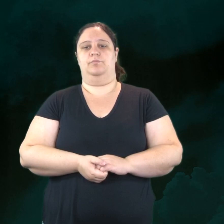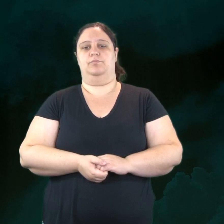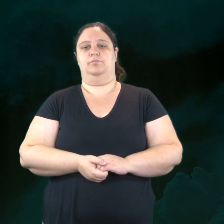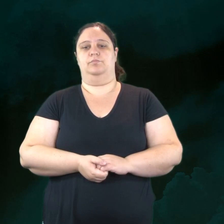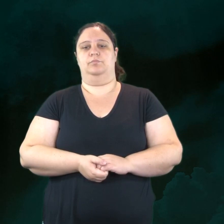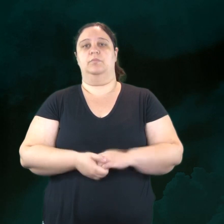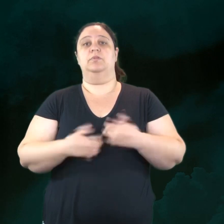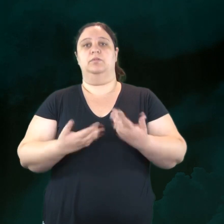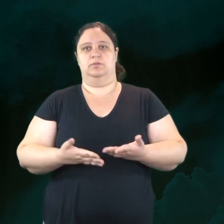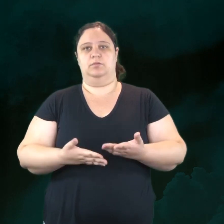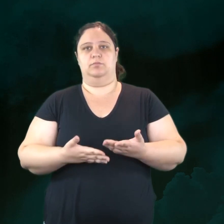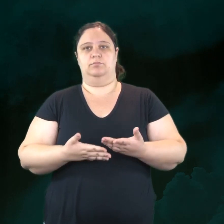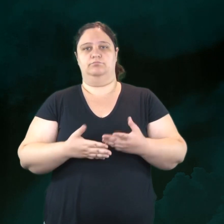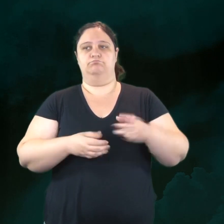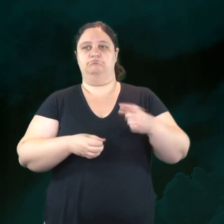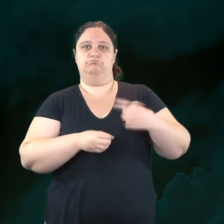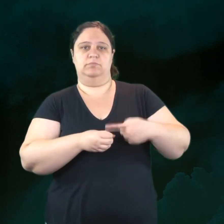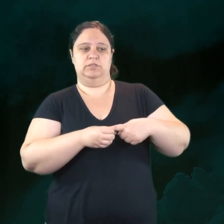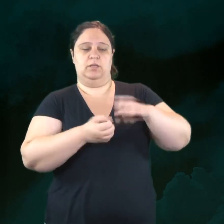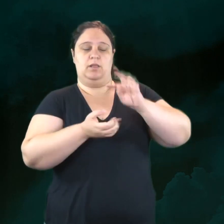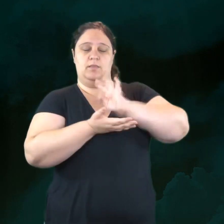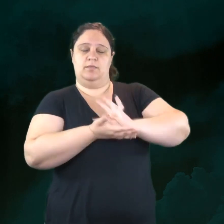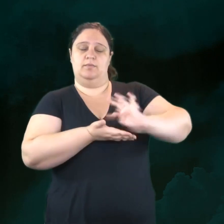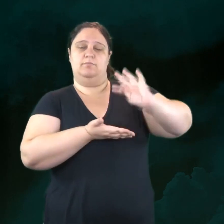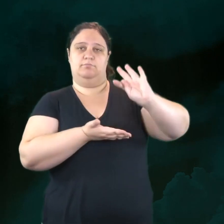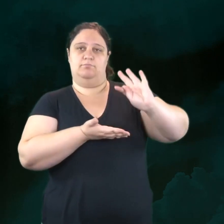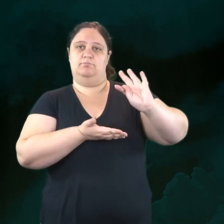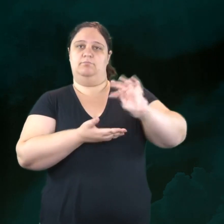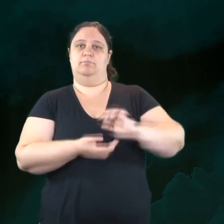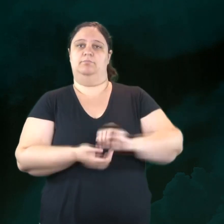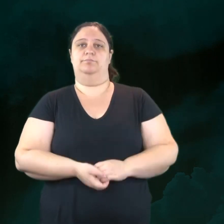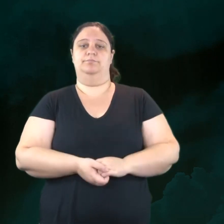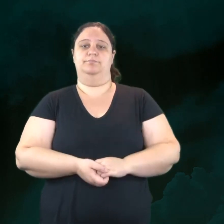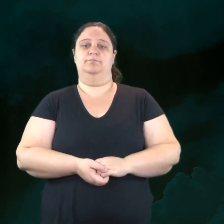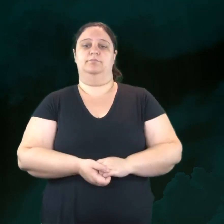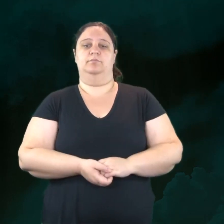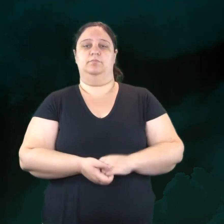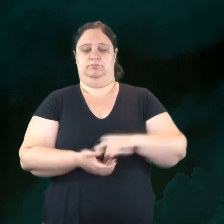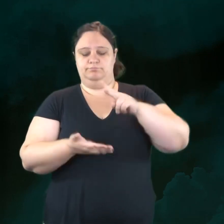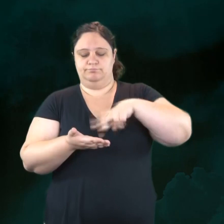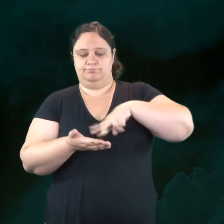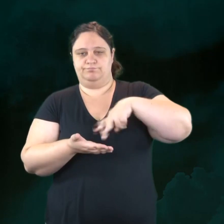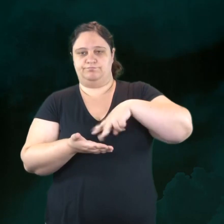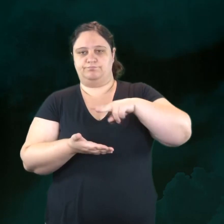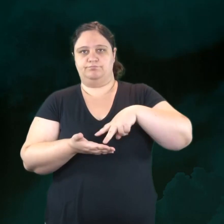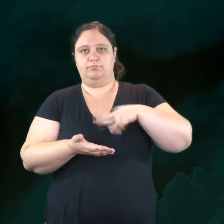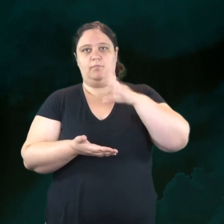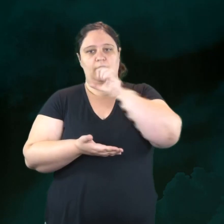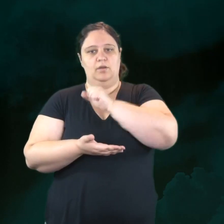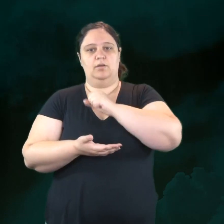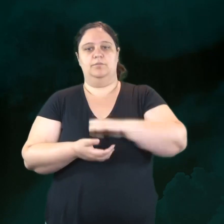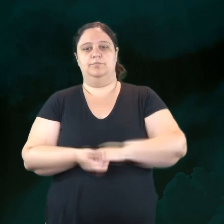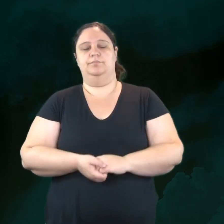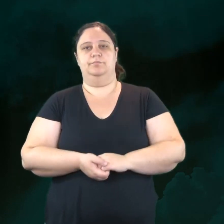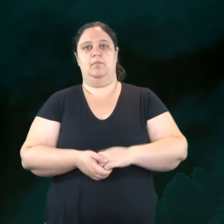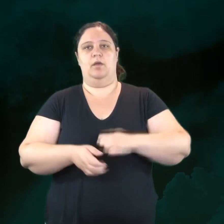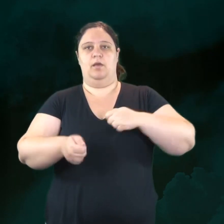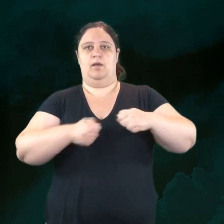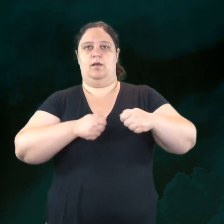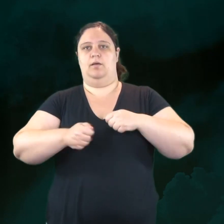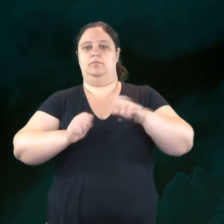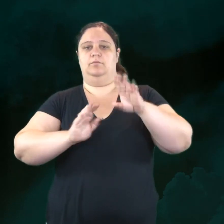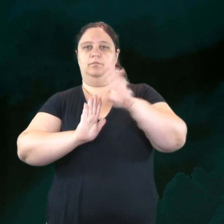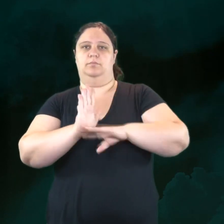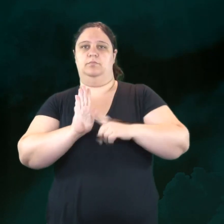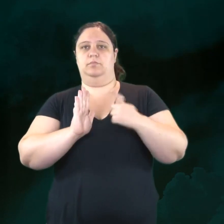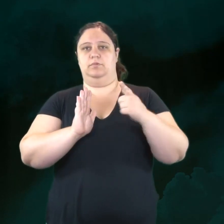em Tessalônica, eu vou aqui então passar a fazer uma leitura rápida. Atos 17,